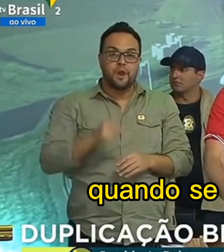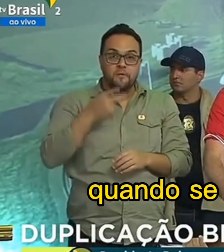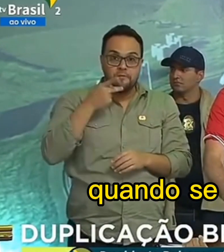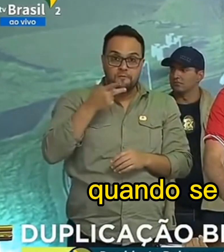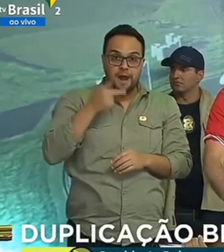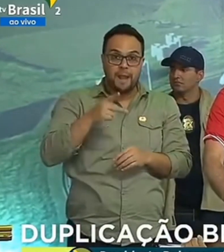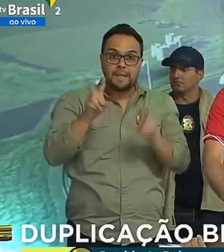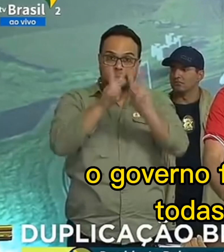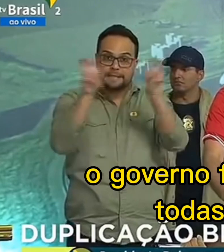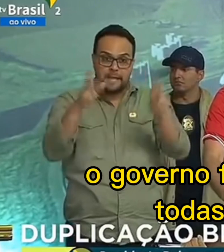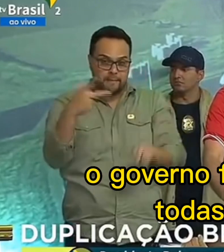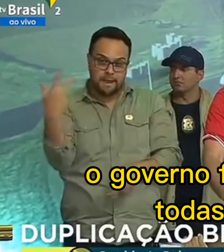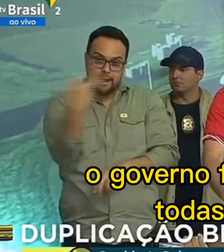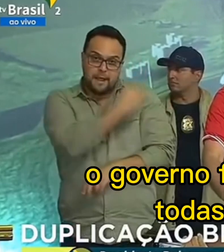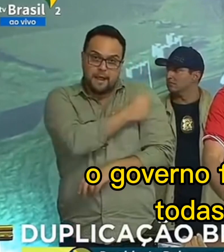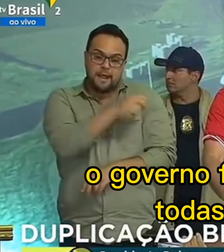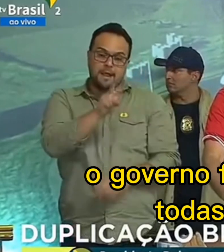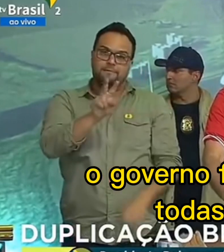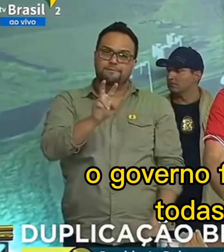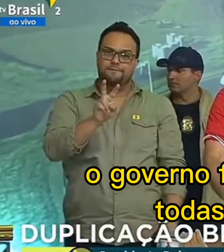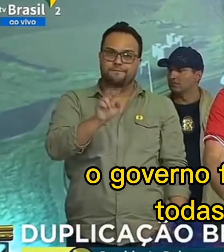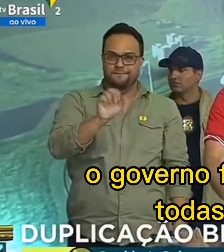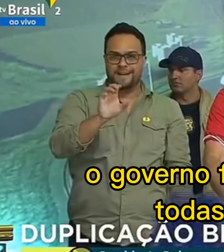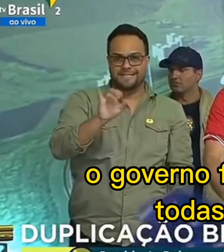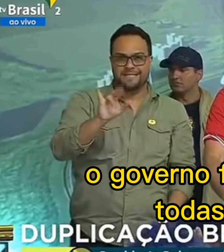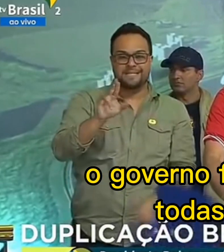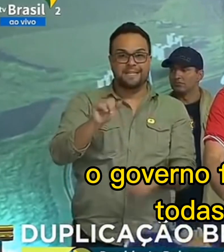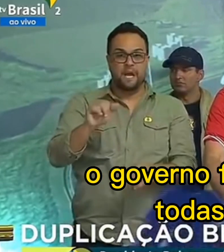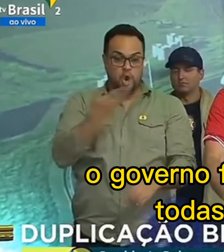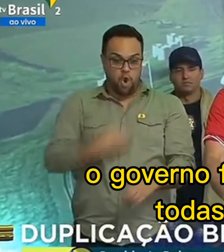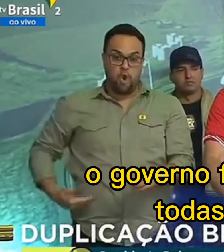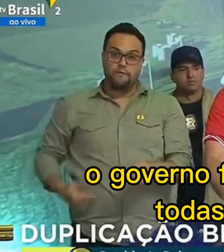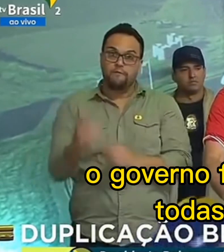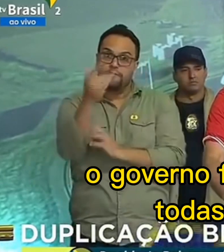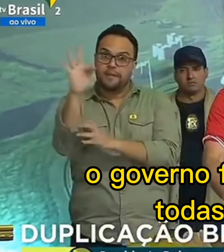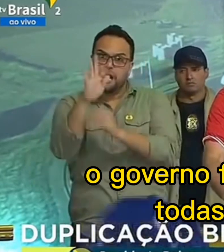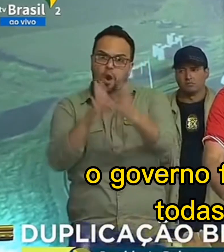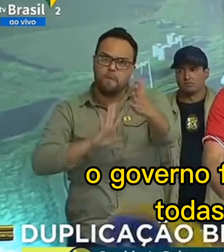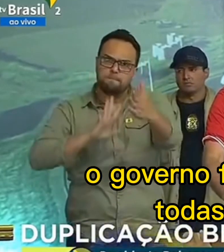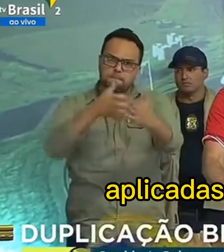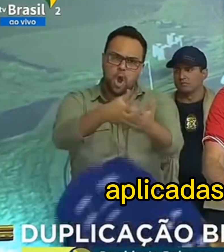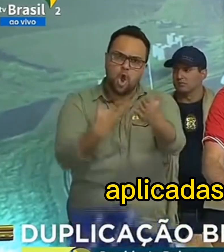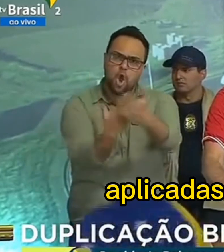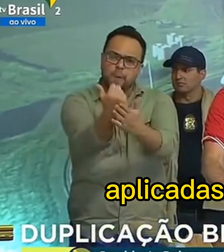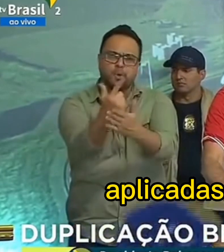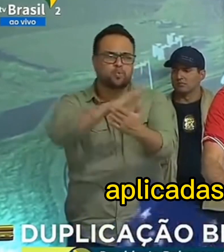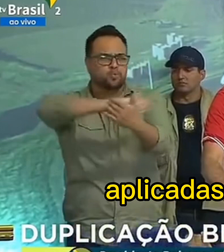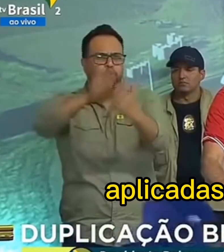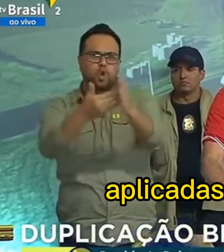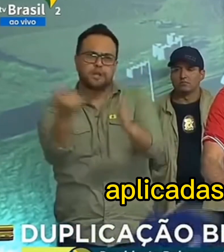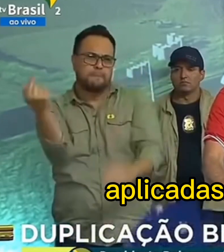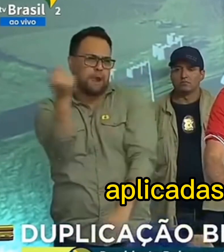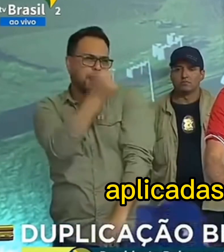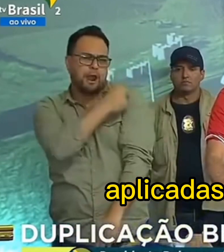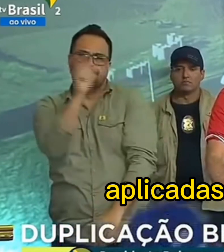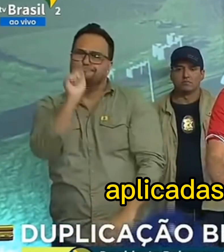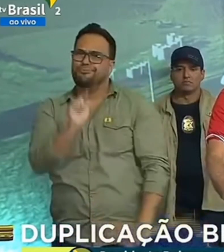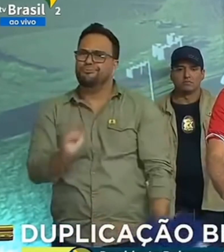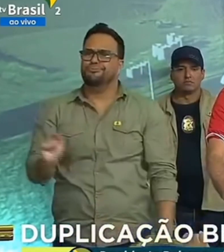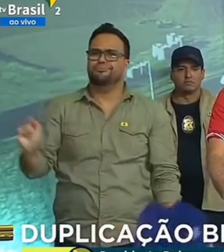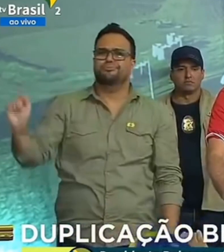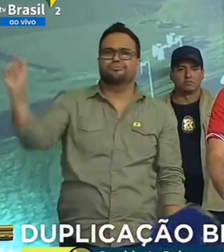em vacinas, o governo federal comprou todas as vacinas aplicadas aqui no